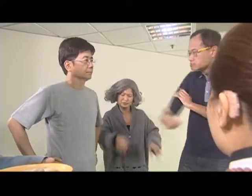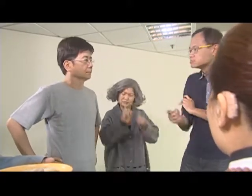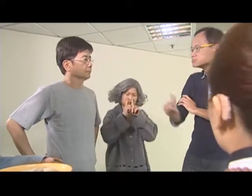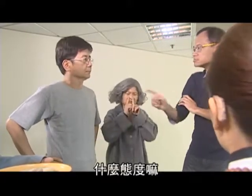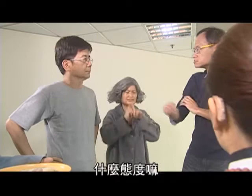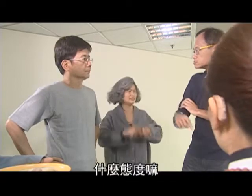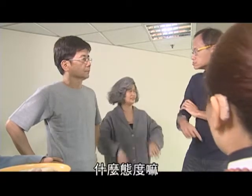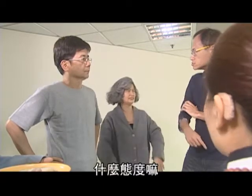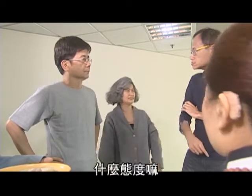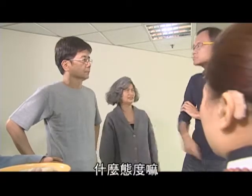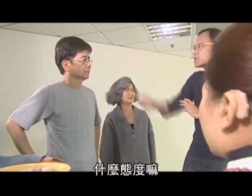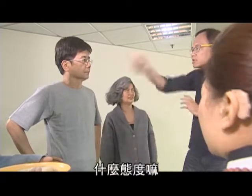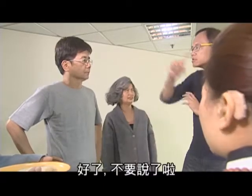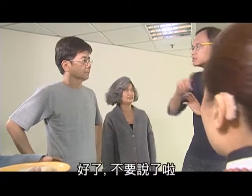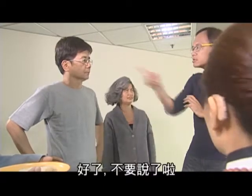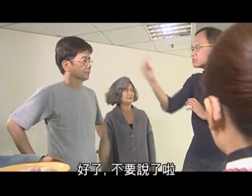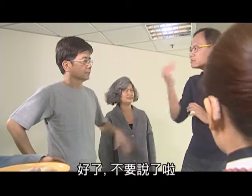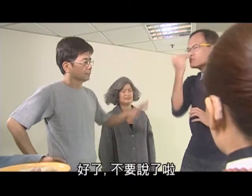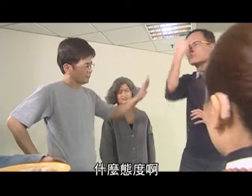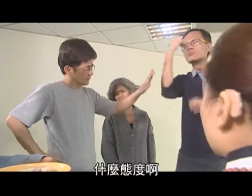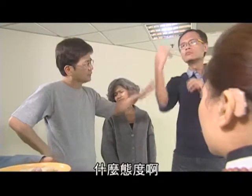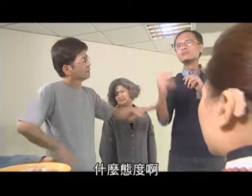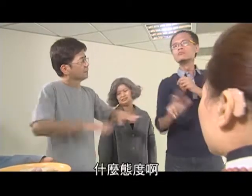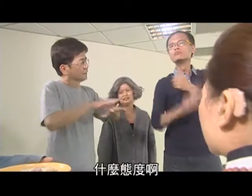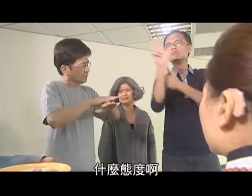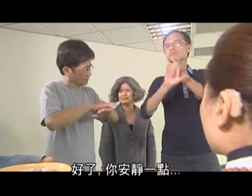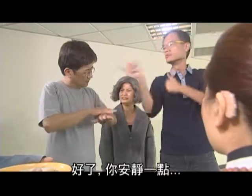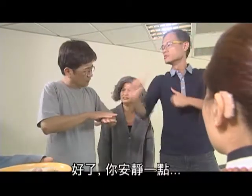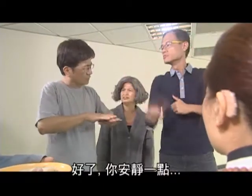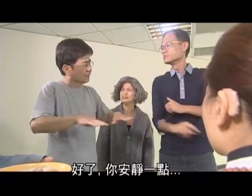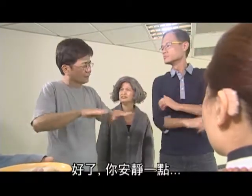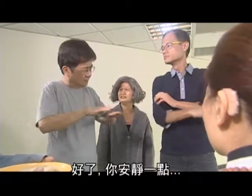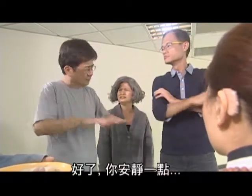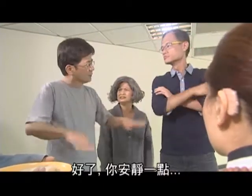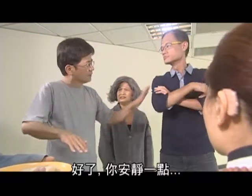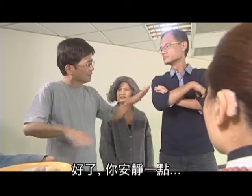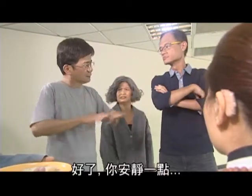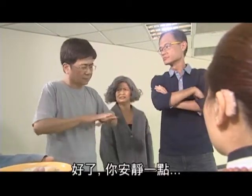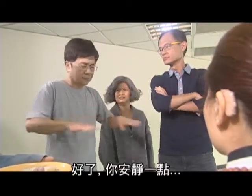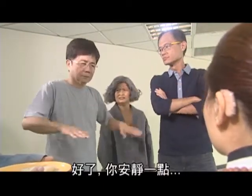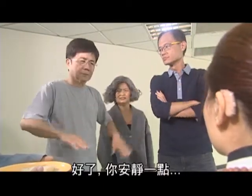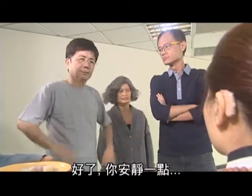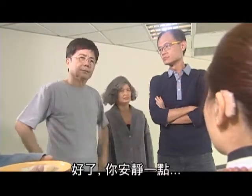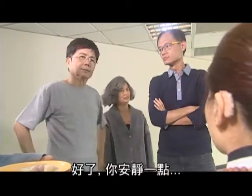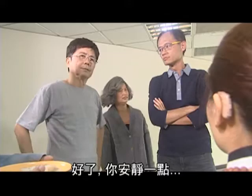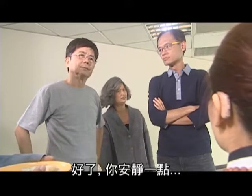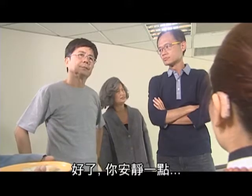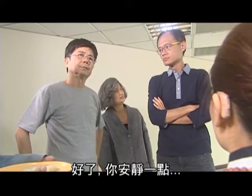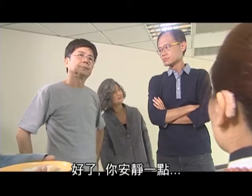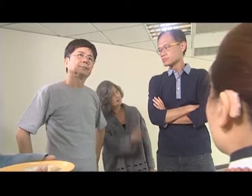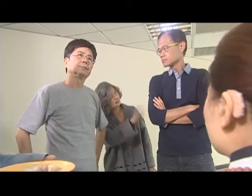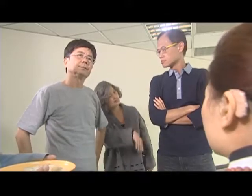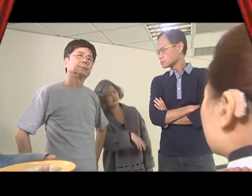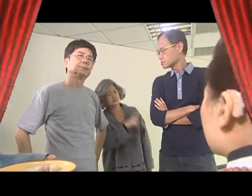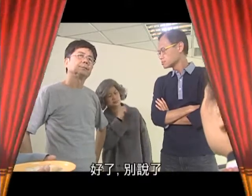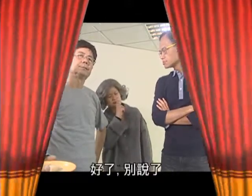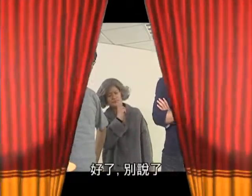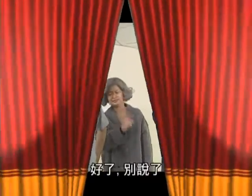什么态度嘛？ 别说了啦。 什么态度？哎，好了，你安静点，安静一点，安静一点。 好，别说